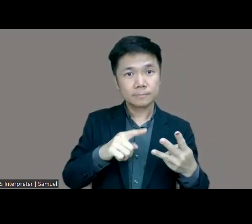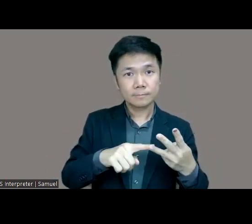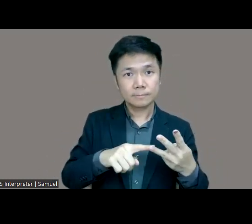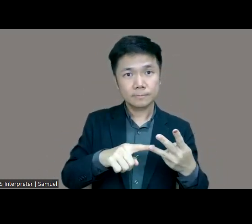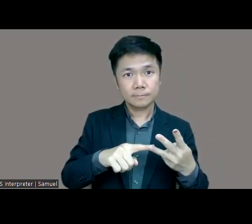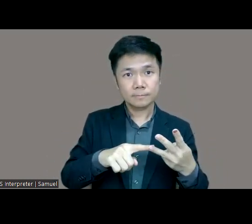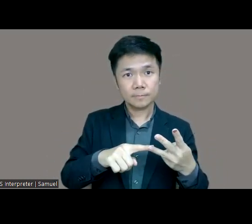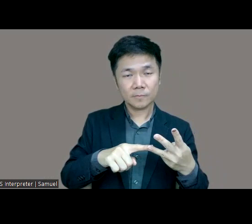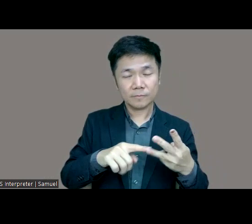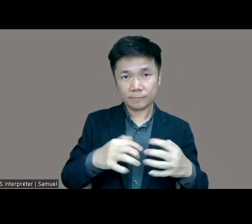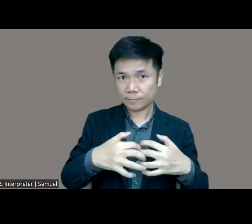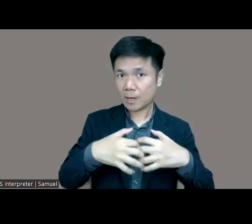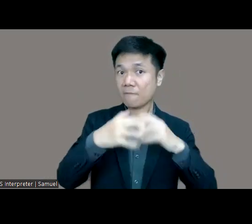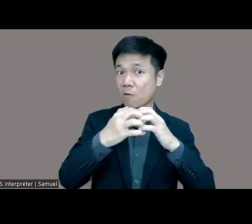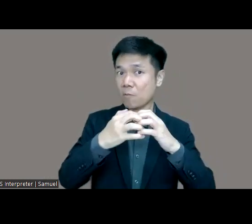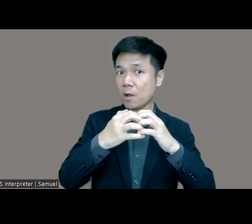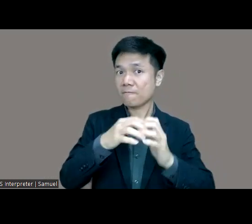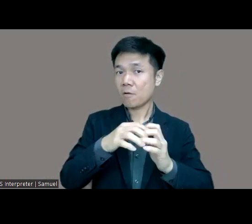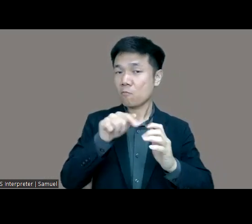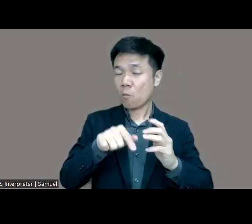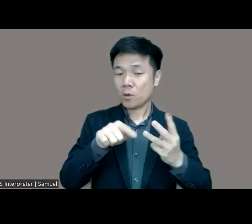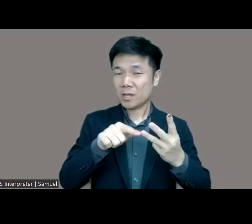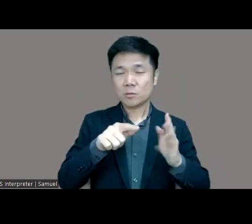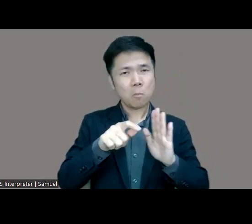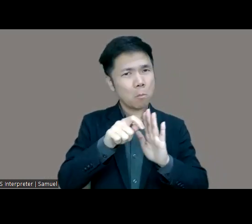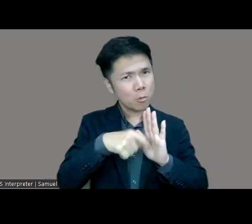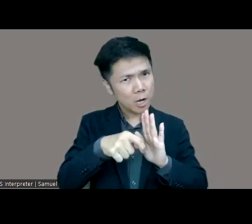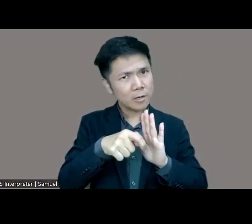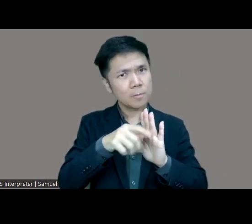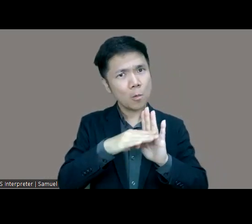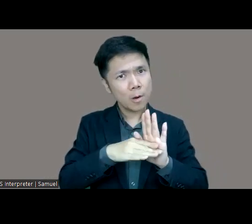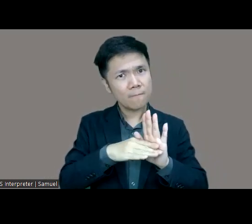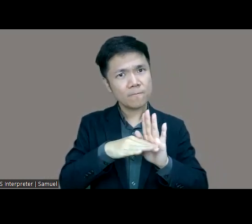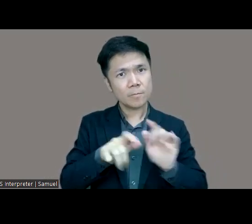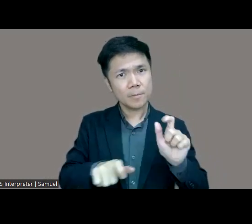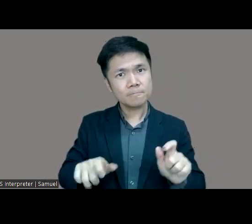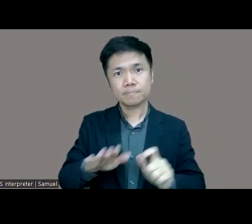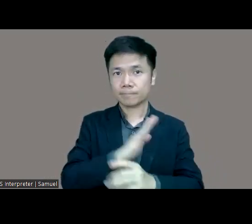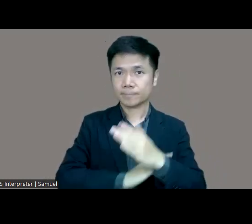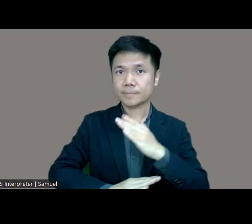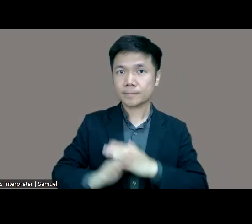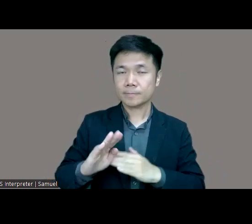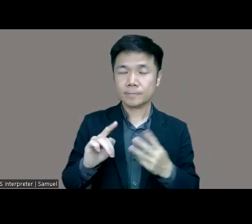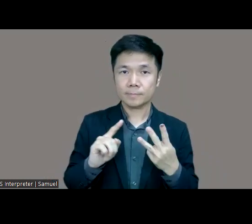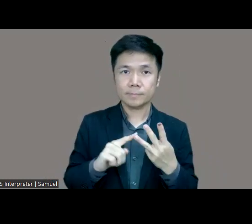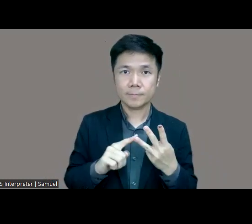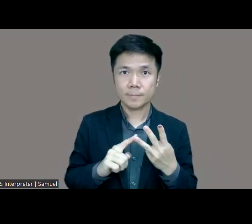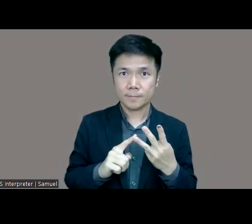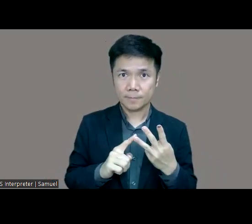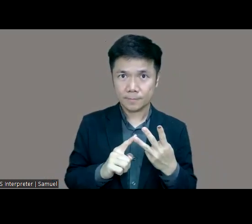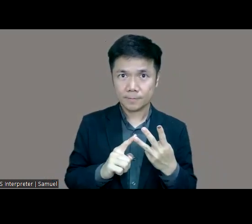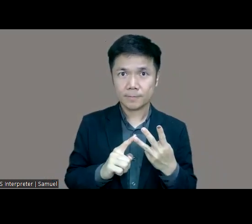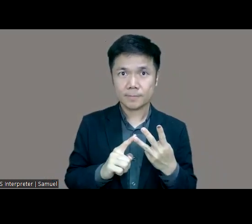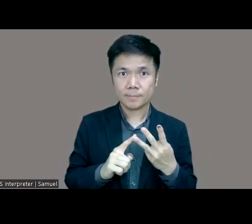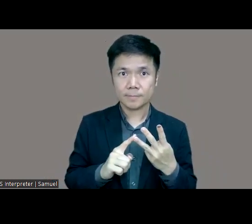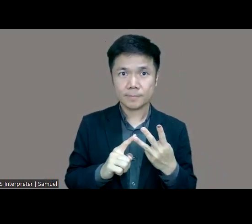populaire, l'établissement des agences ou des programmes de renforcement pour les personnes avec handicap à l'intérieur de ces agences.